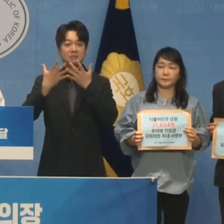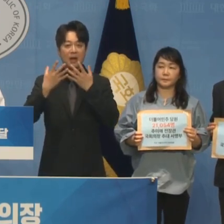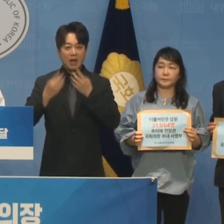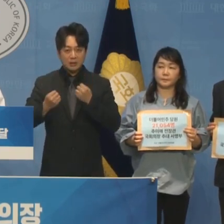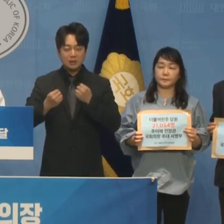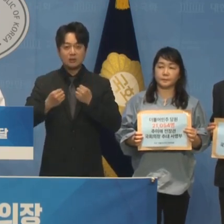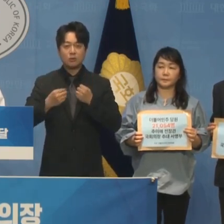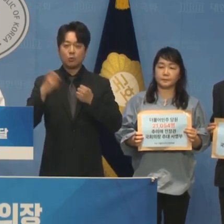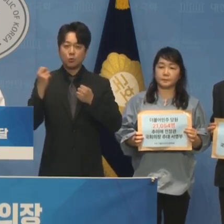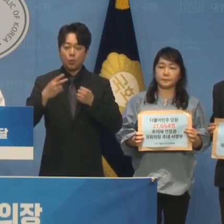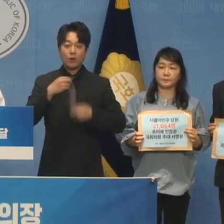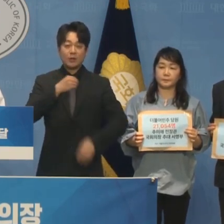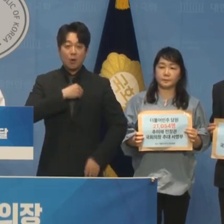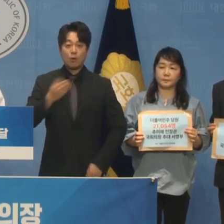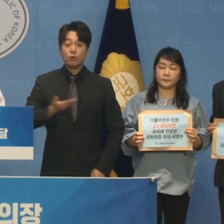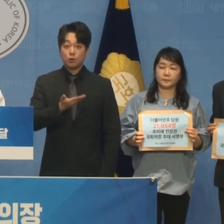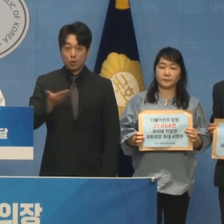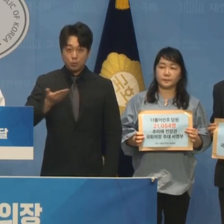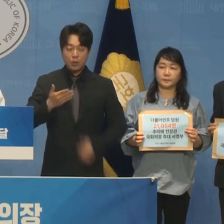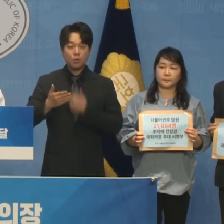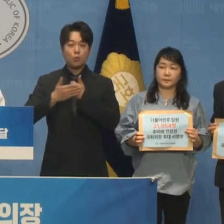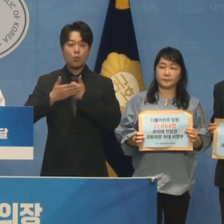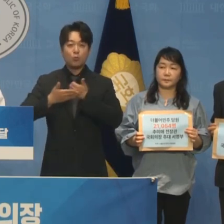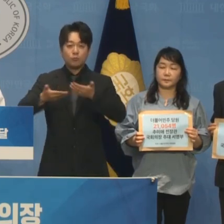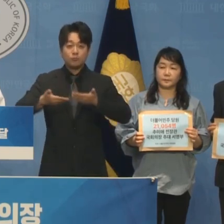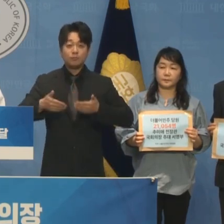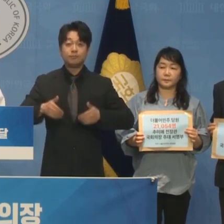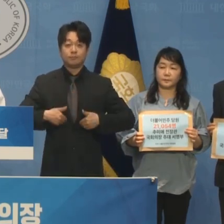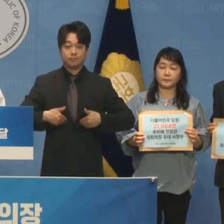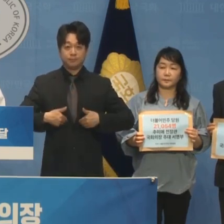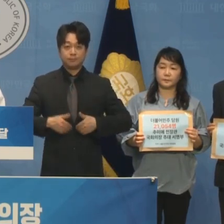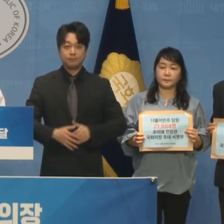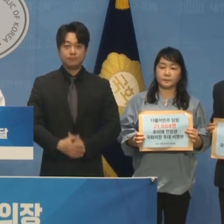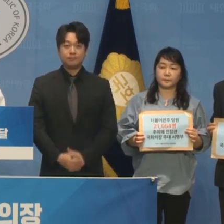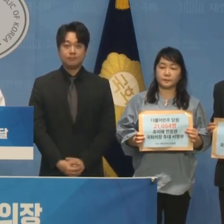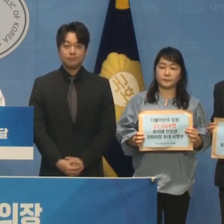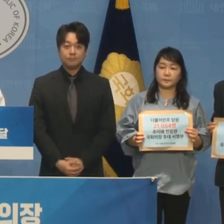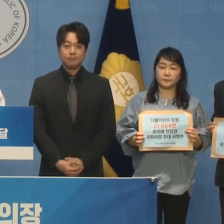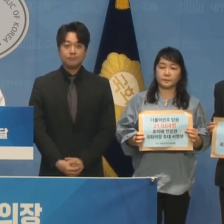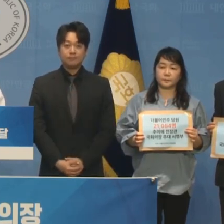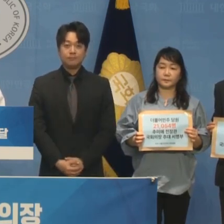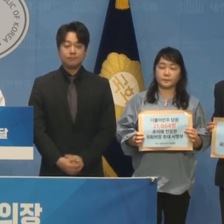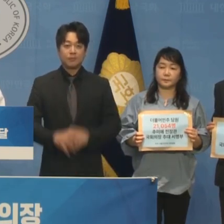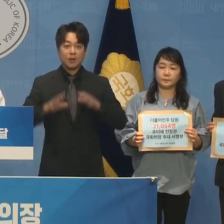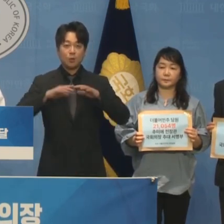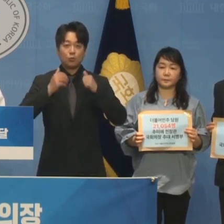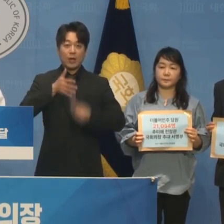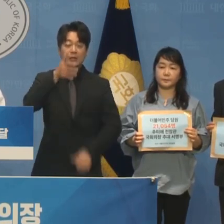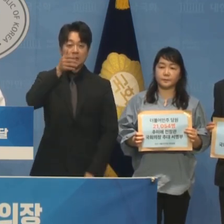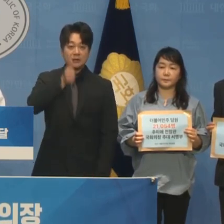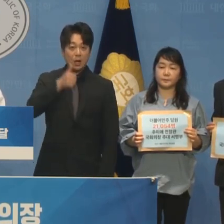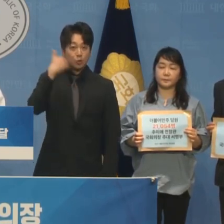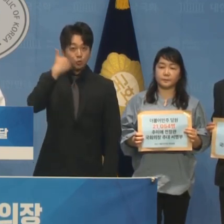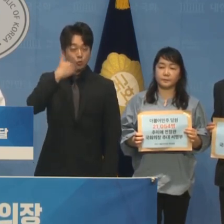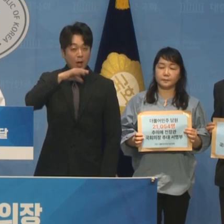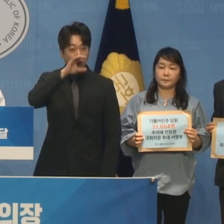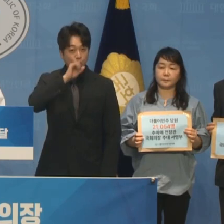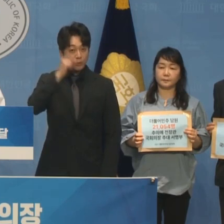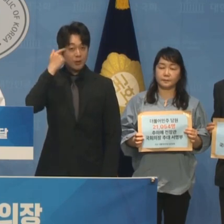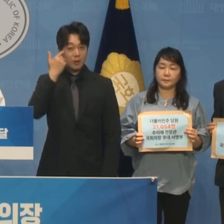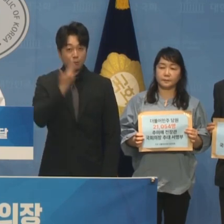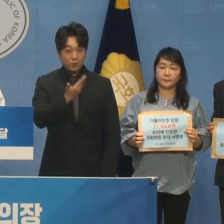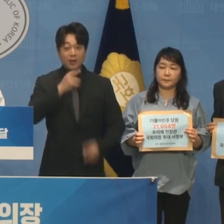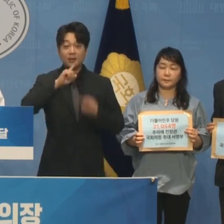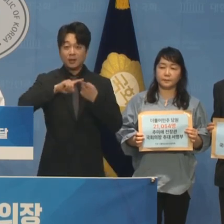당선인들 화답해 주셔야 합니다 국회의장 지지도를 묻는 모든 여론 조사에서 추미